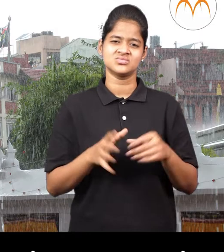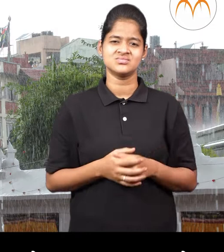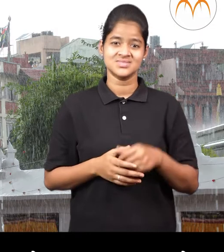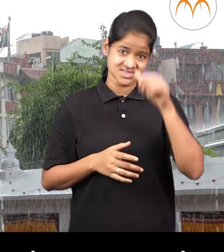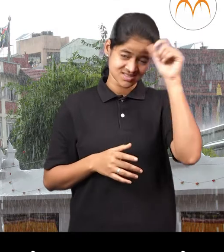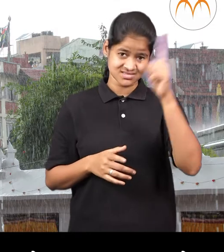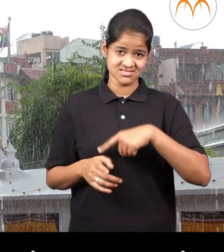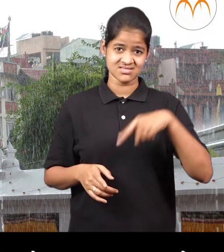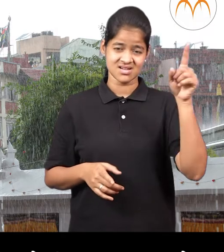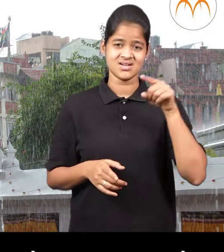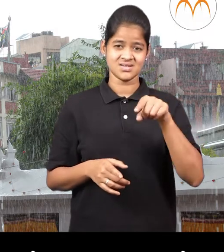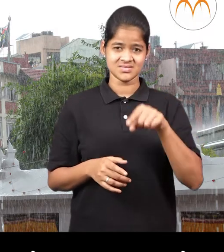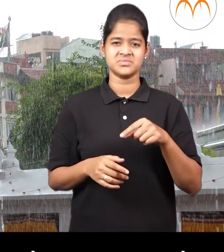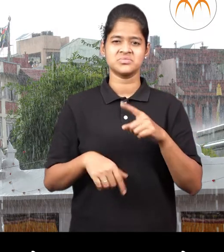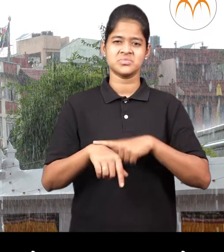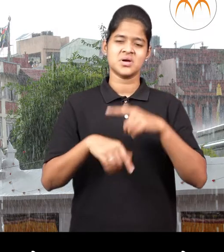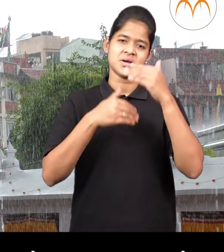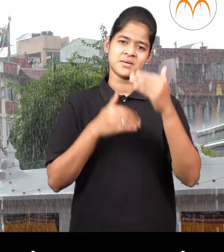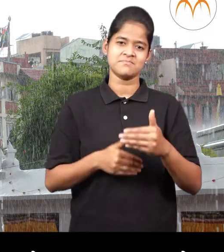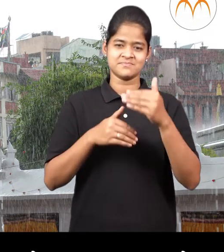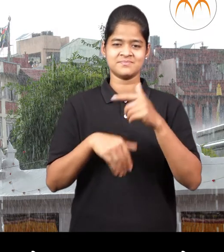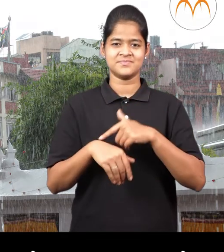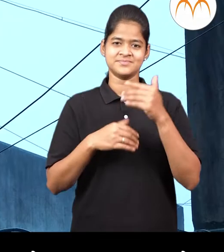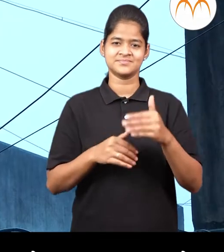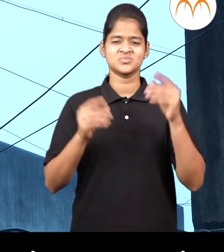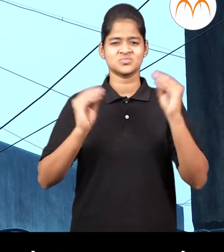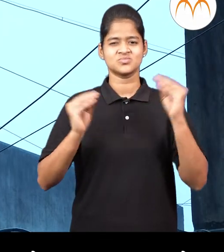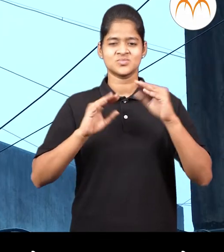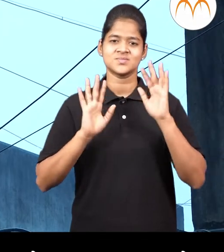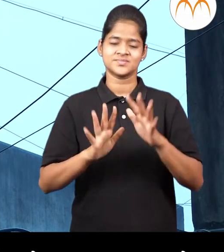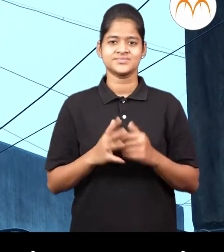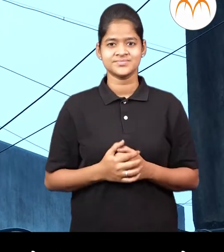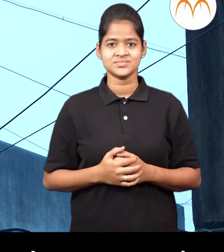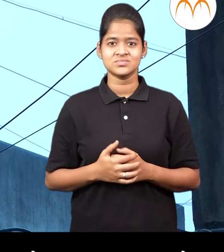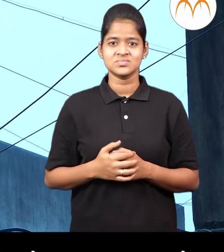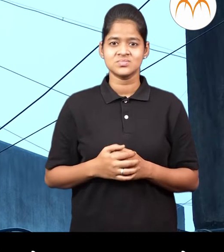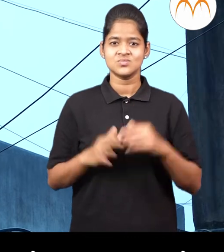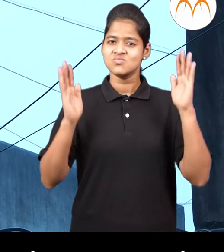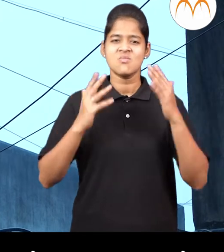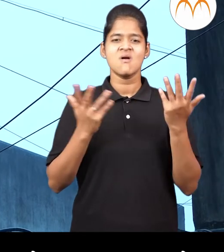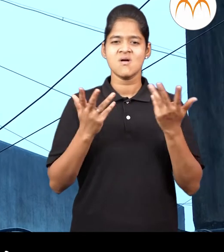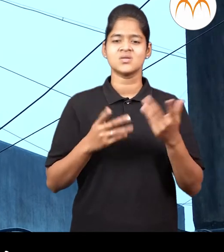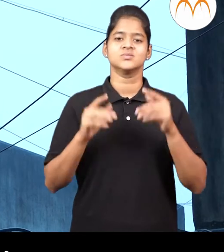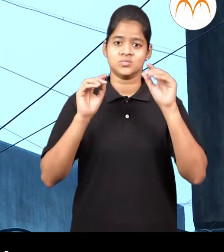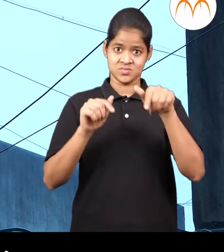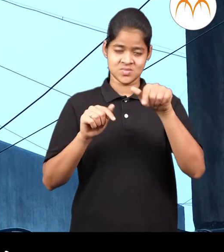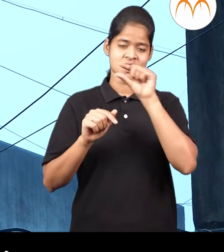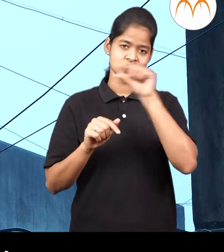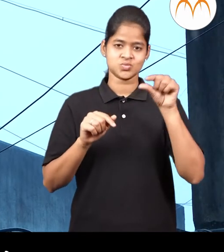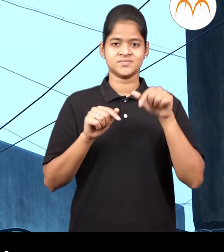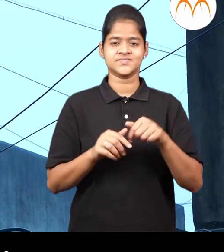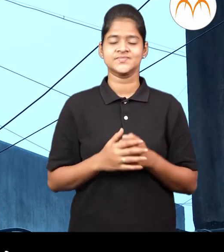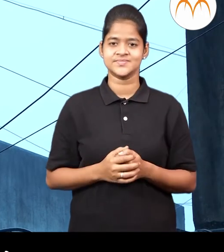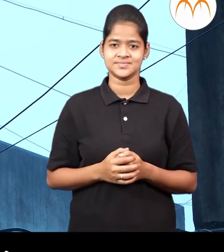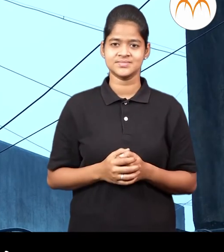अपले देशात थरावीक काड़ताच मंजे विशिष्ट वेलीच पाउस पड़ताँ त्याला मोसमी